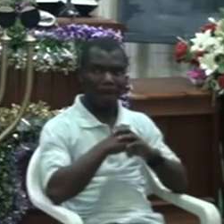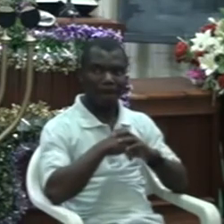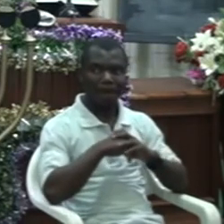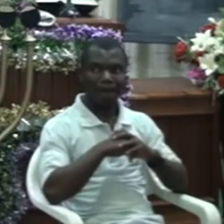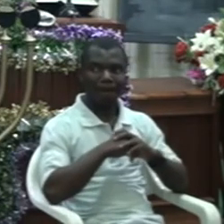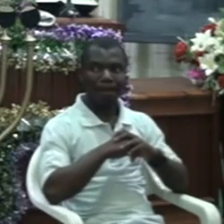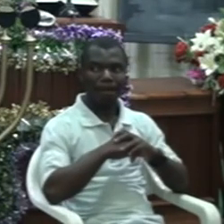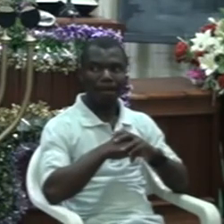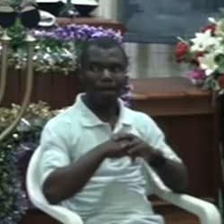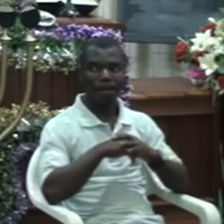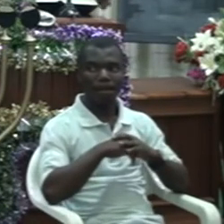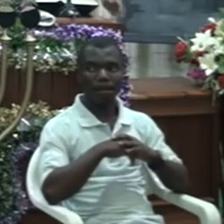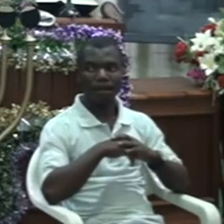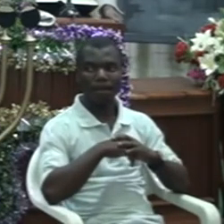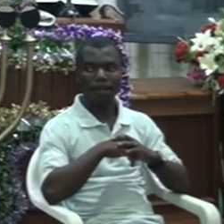Konosoma hivi.